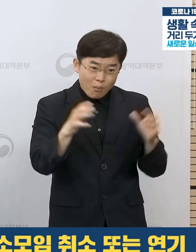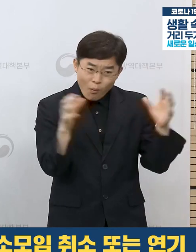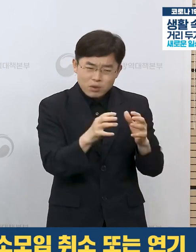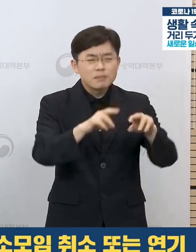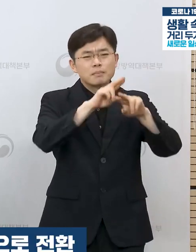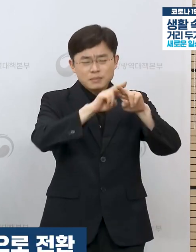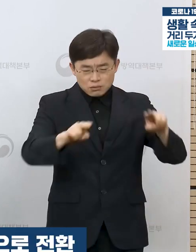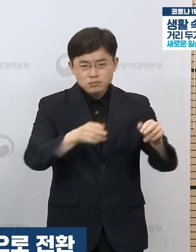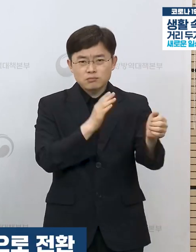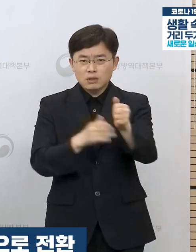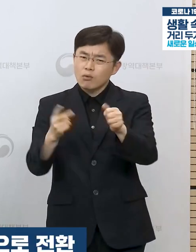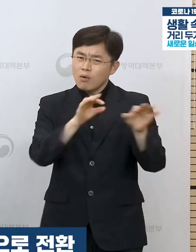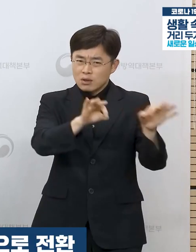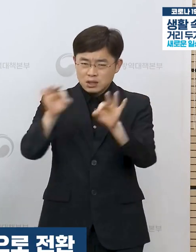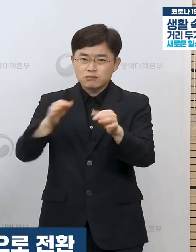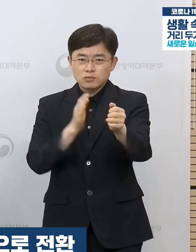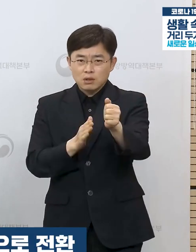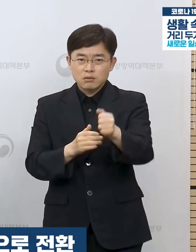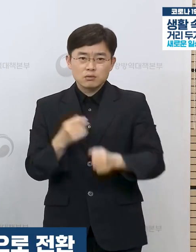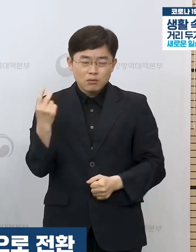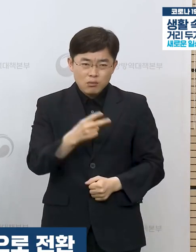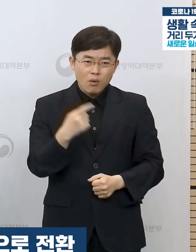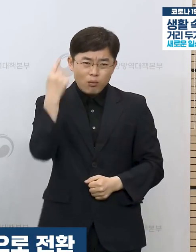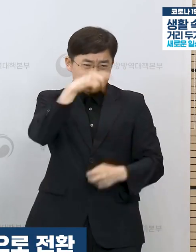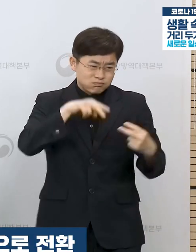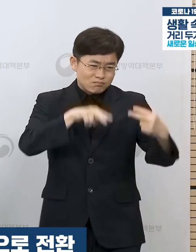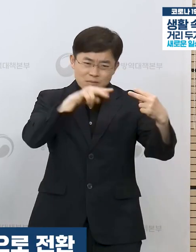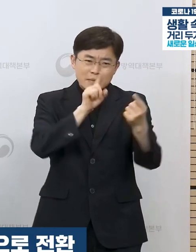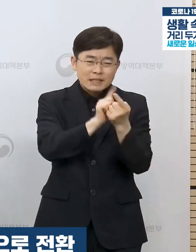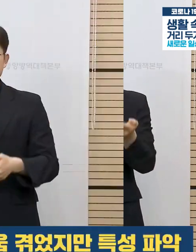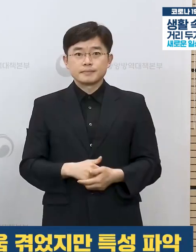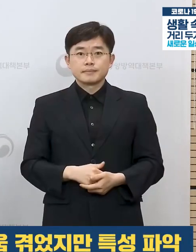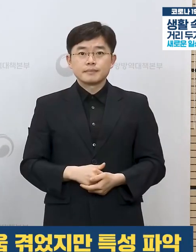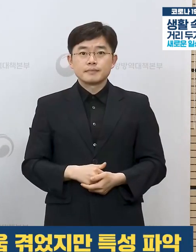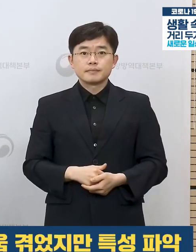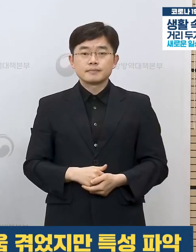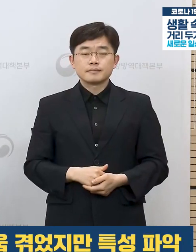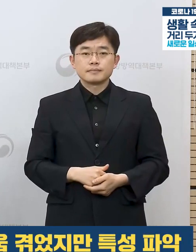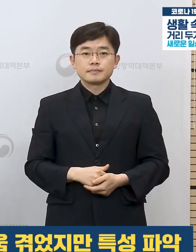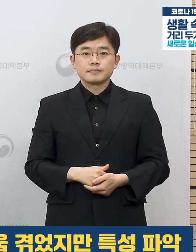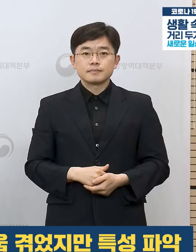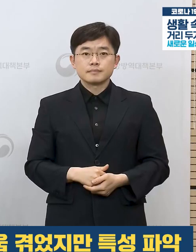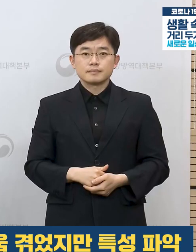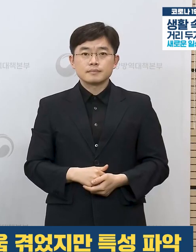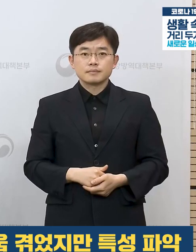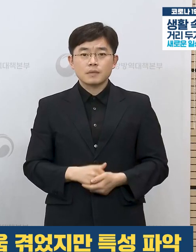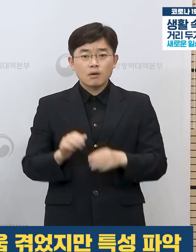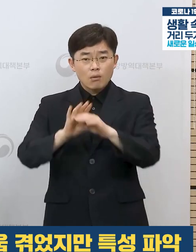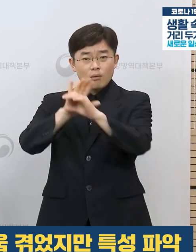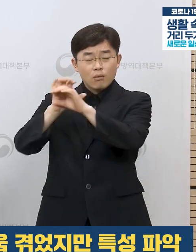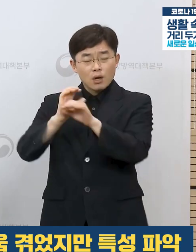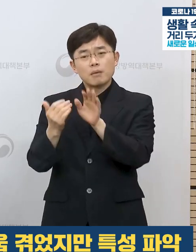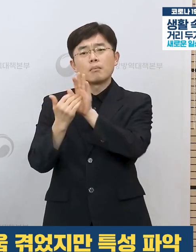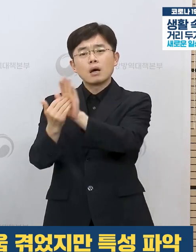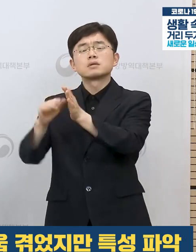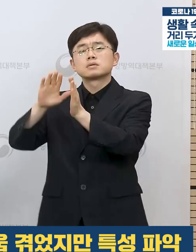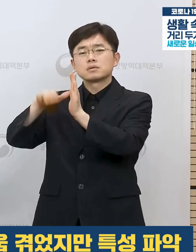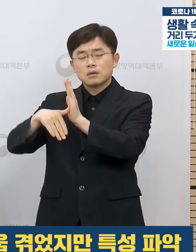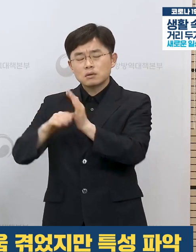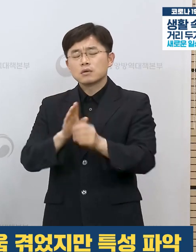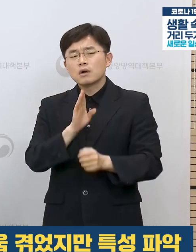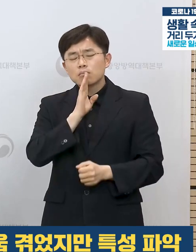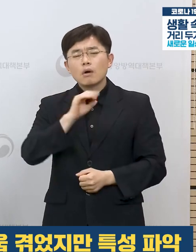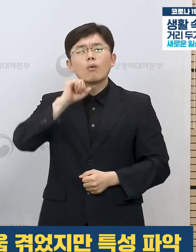또는 연기하고 되도록 비대면으로 전환해 주시길 바랍니다. 우리는 코로나 방역 대응을 하면서 많은